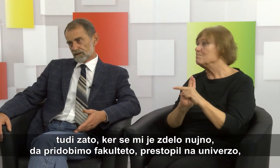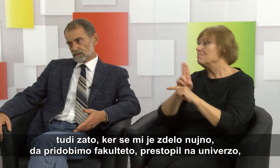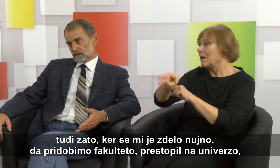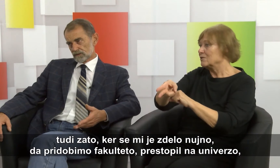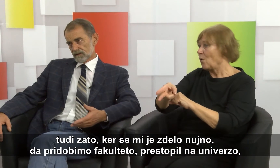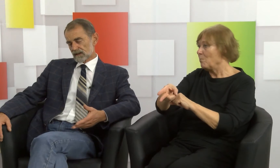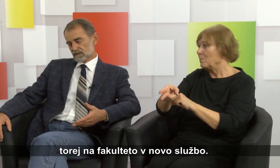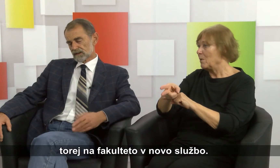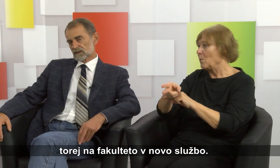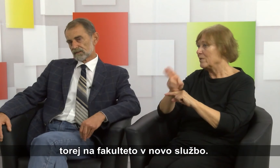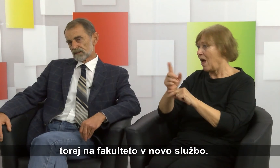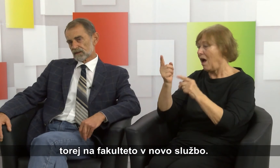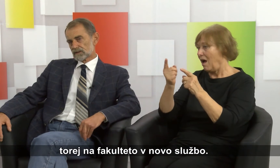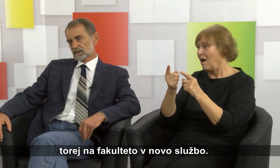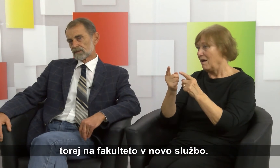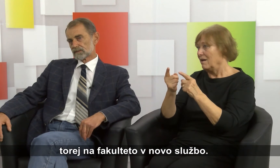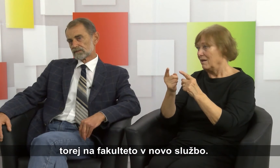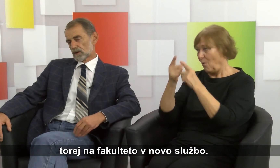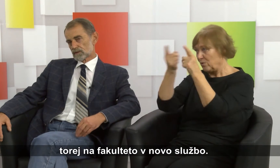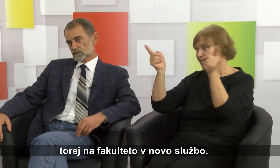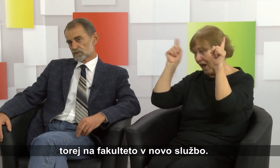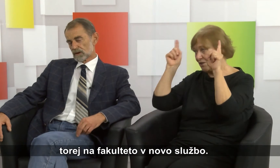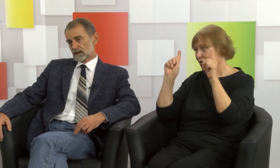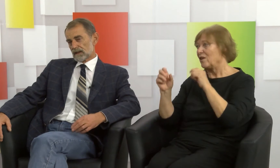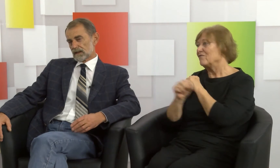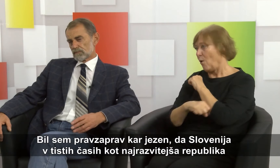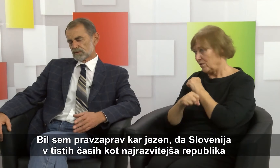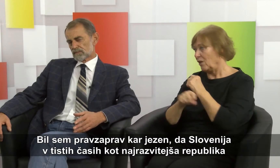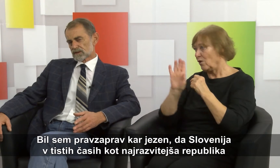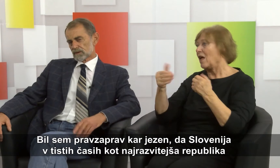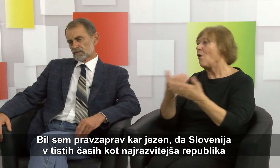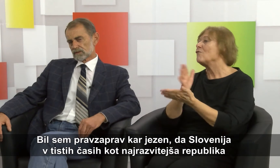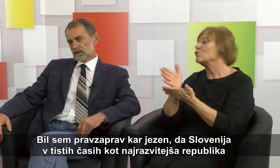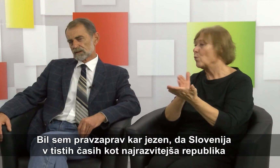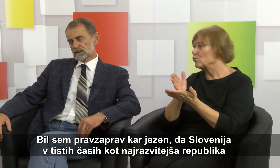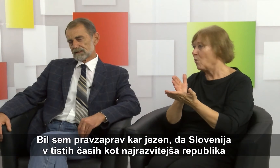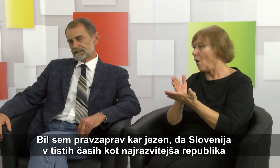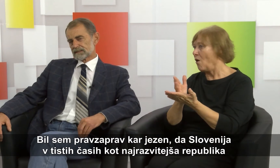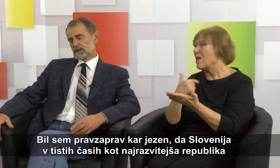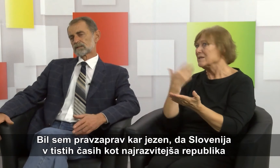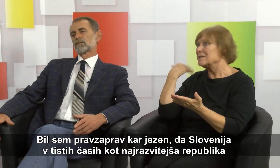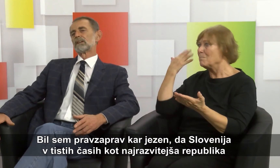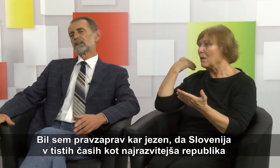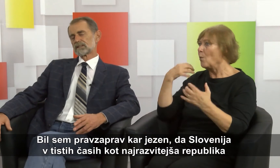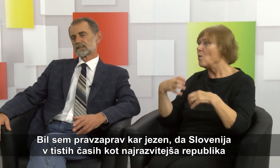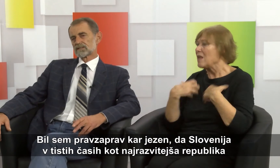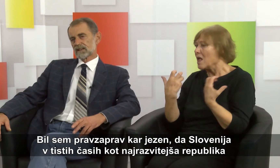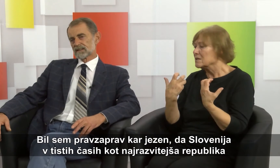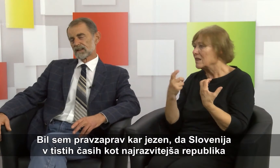na univerzo, ne, torej na fakulteto v novo službo. Bil sem pravzaprav kar jezen, da Slovenija v tistih časih